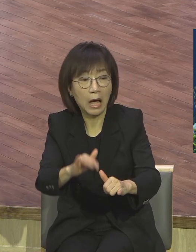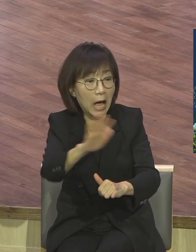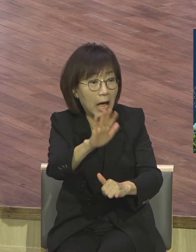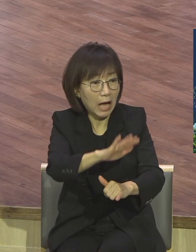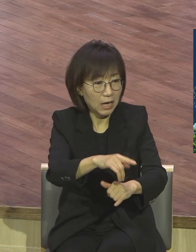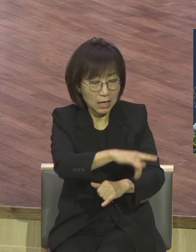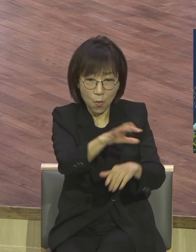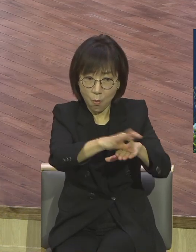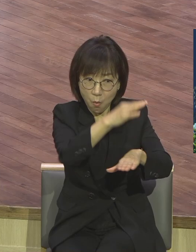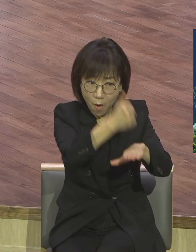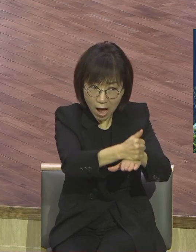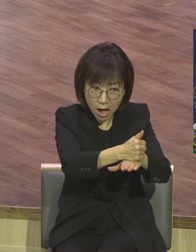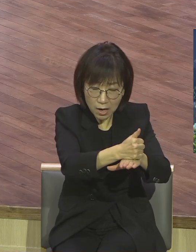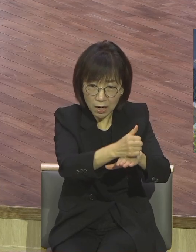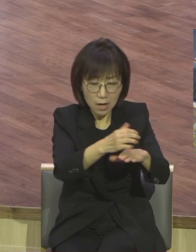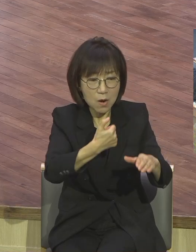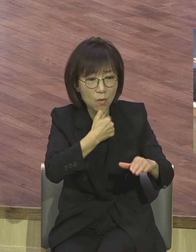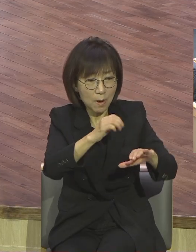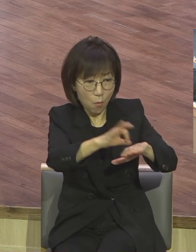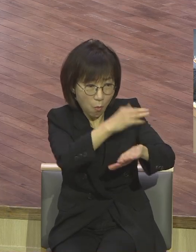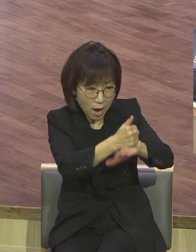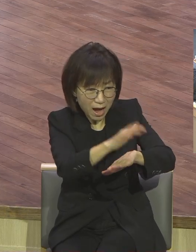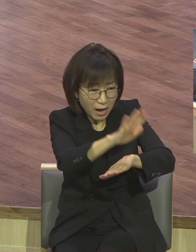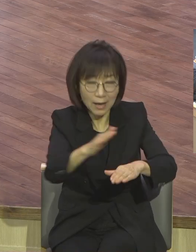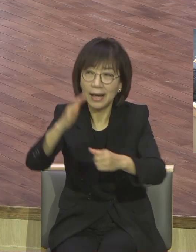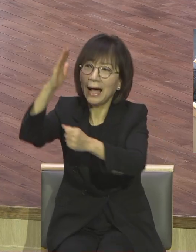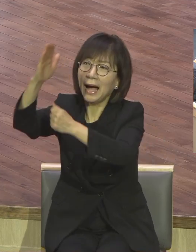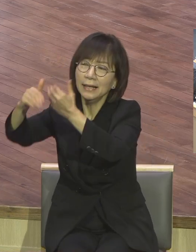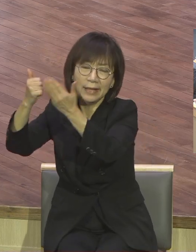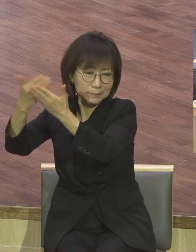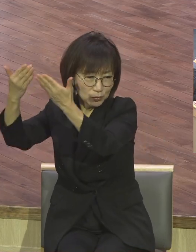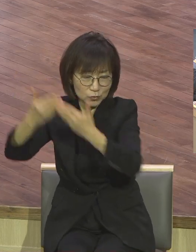주어지는 하나님의 말씀이 복음이다.